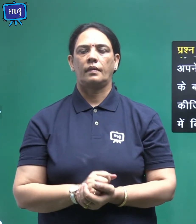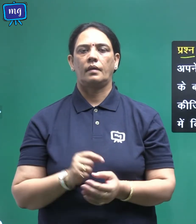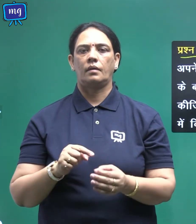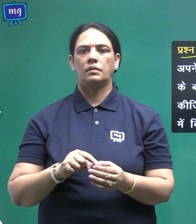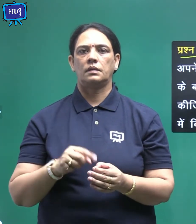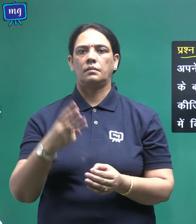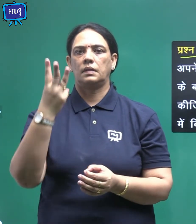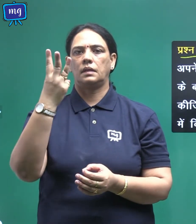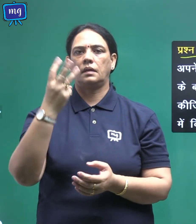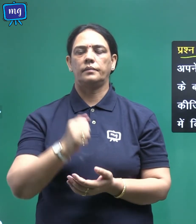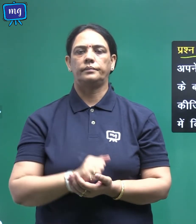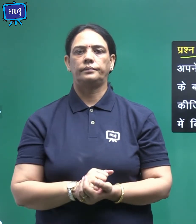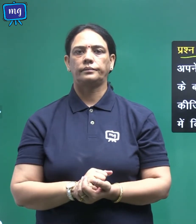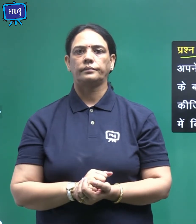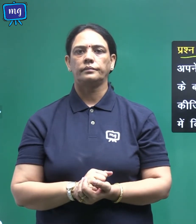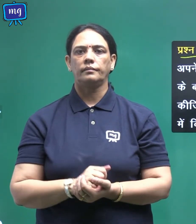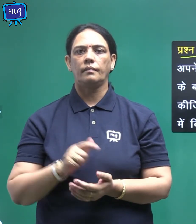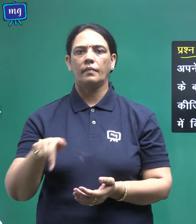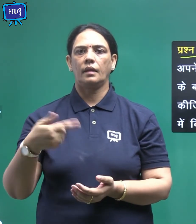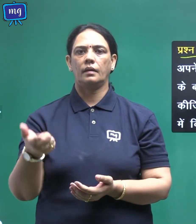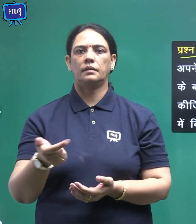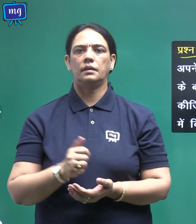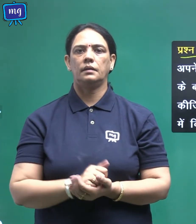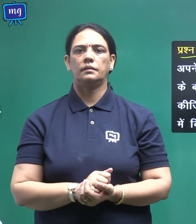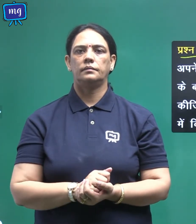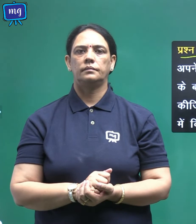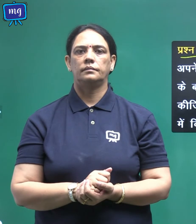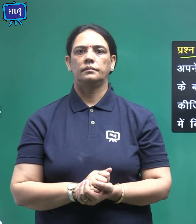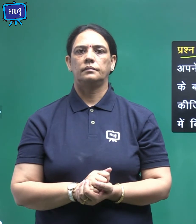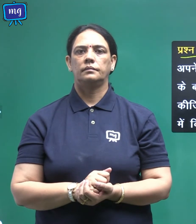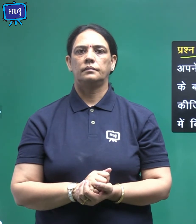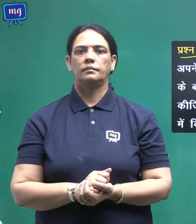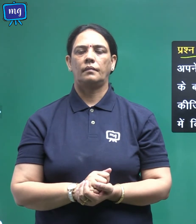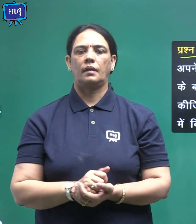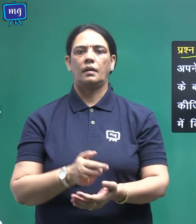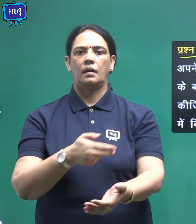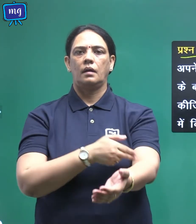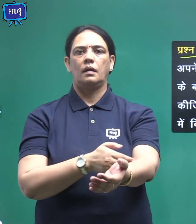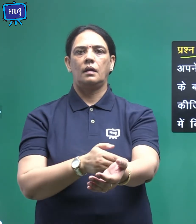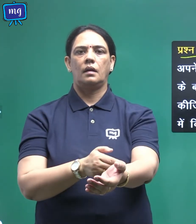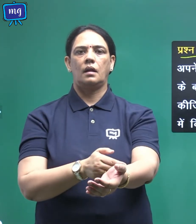प्रश्न 3, यदि चमेली के पास